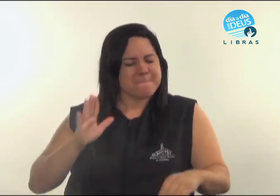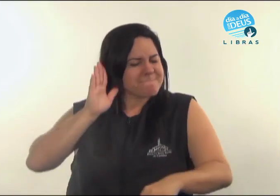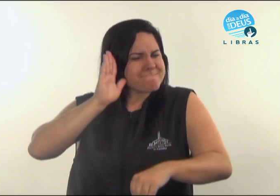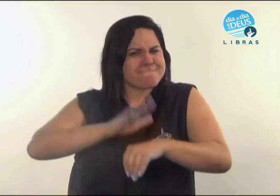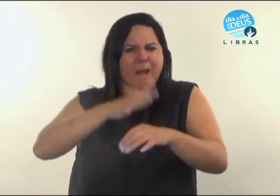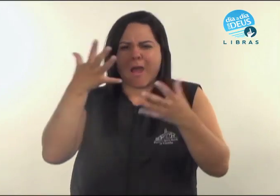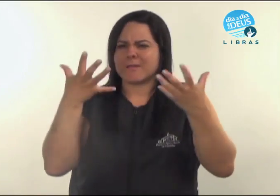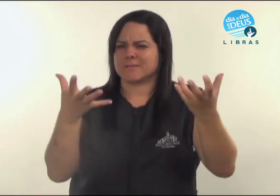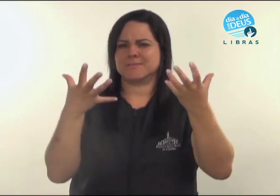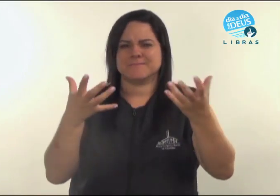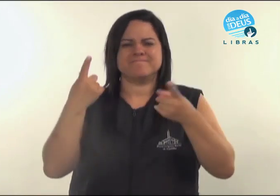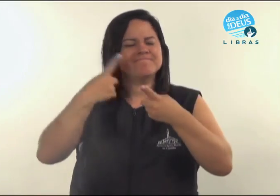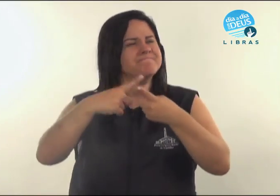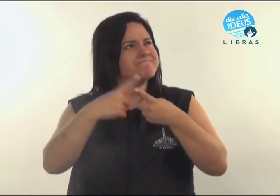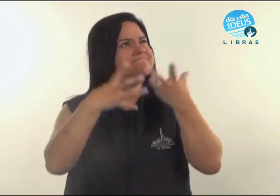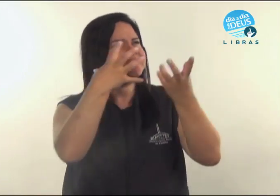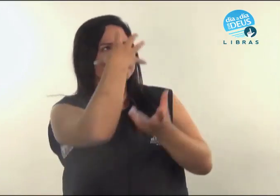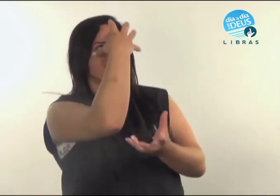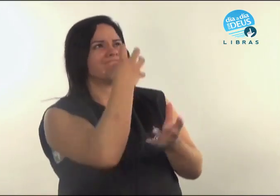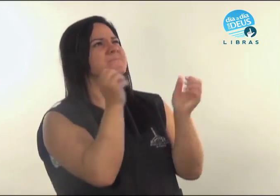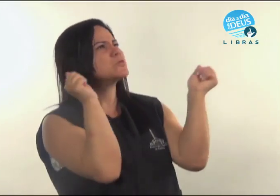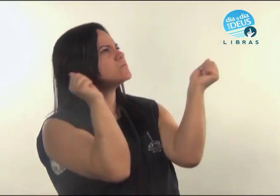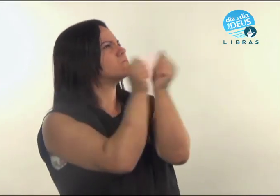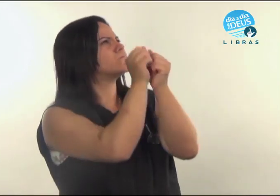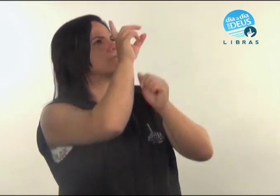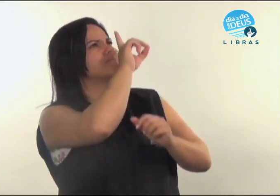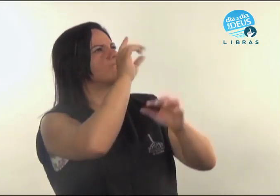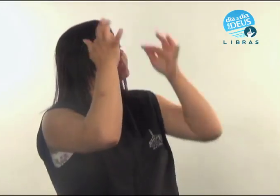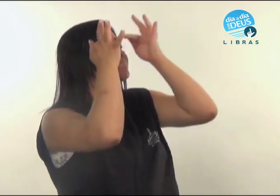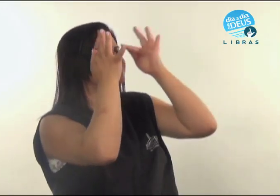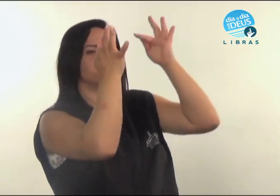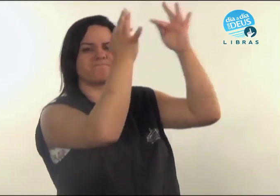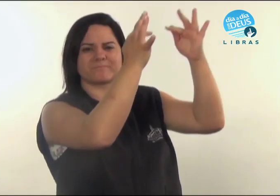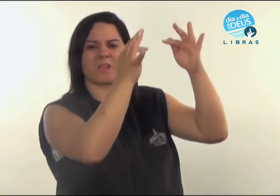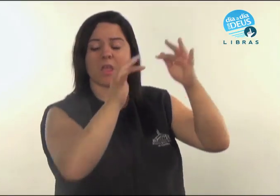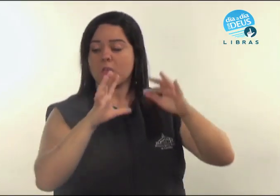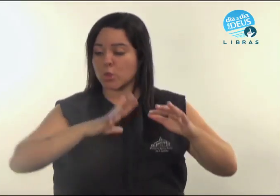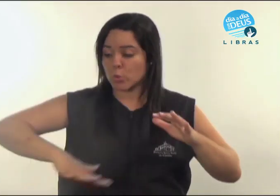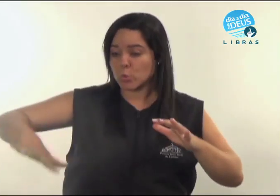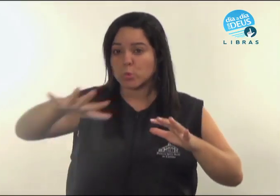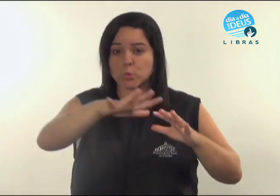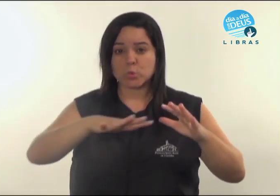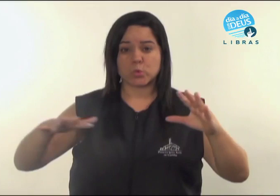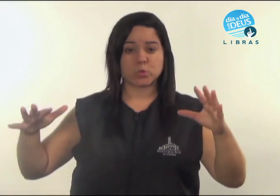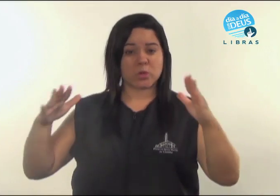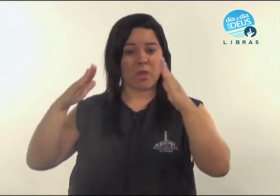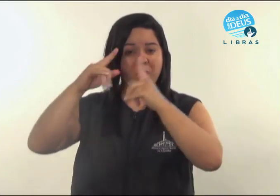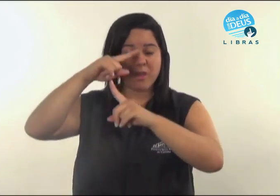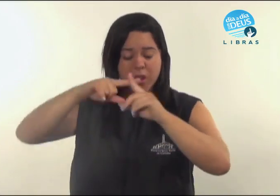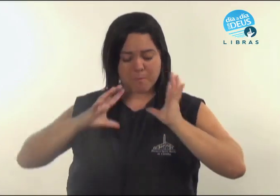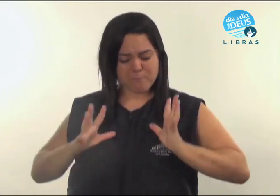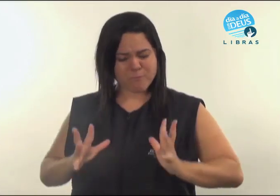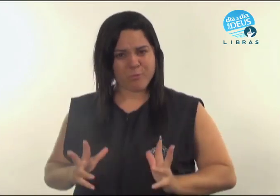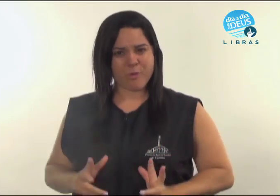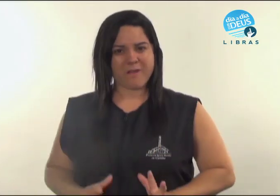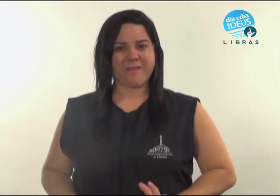causa do temor do Senhor, porque queriam levar a sério. E a pureza de propósitos da congregação permitiu